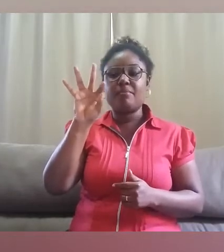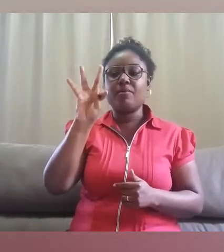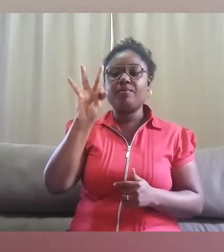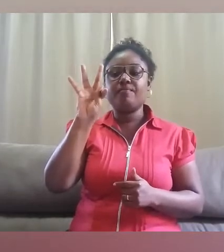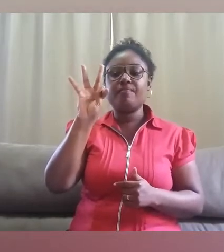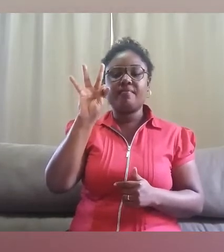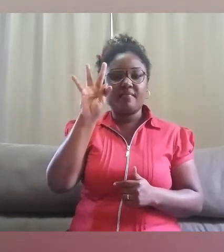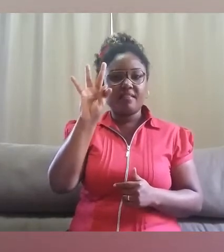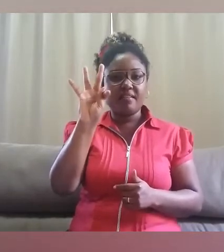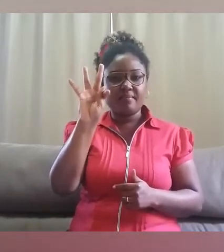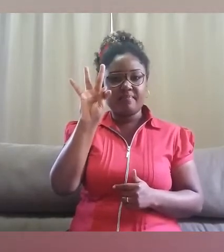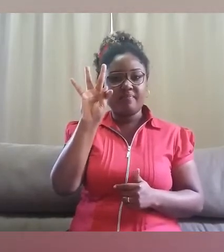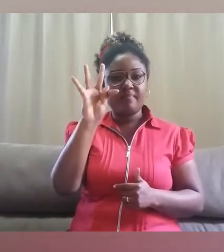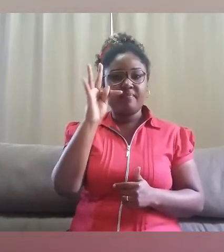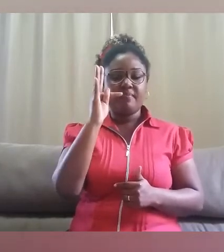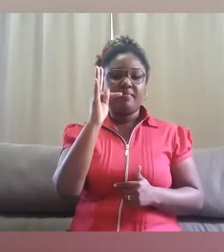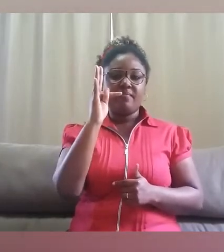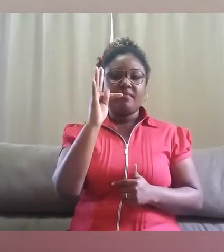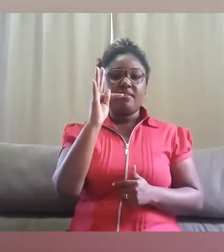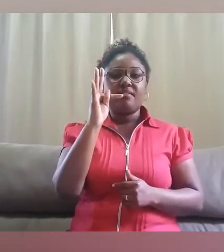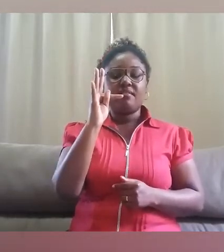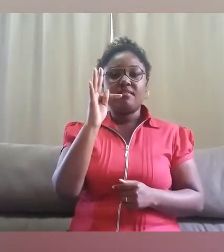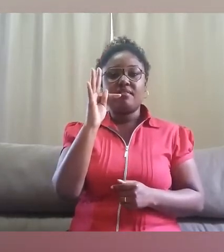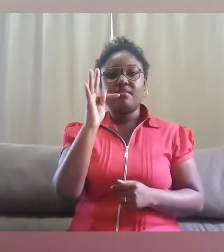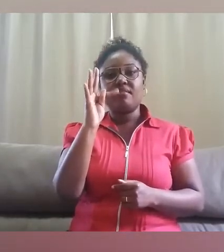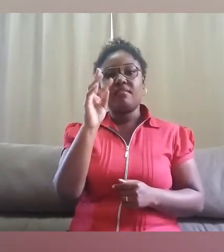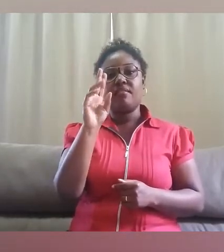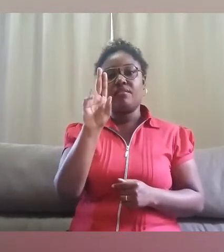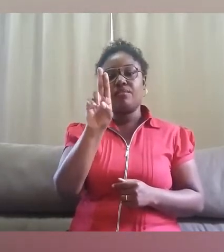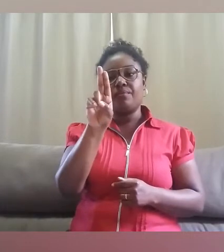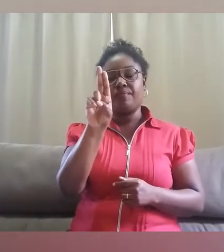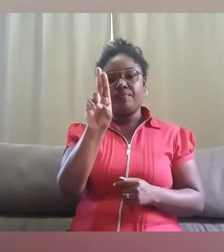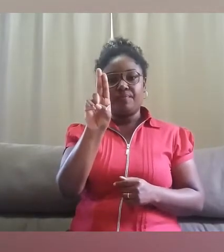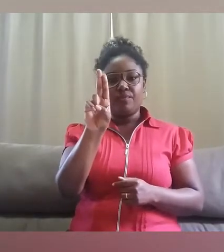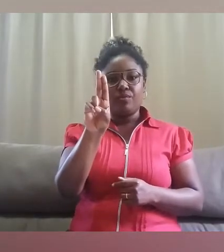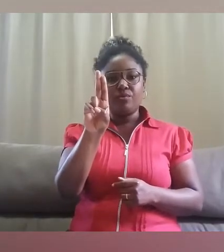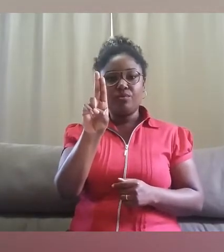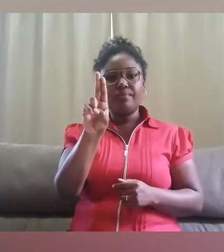tá bom? T, U,